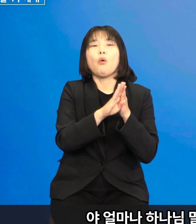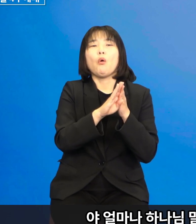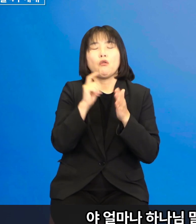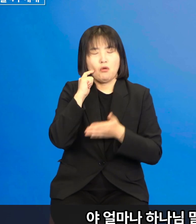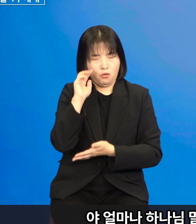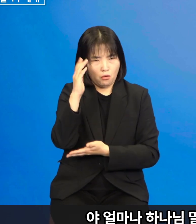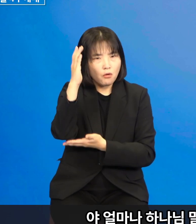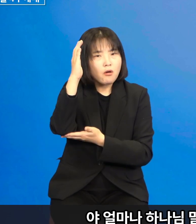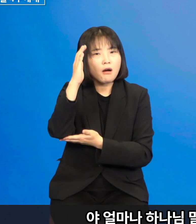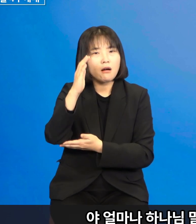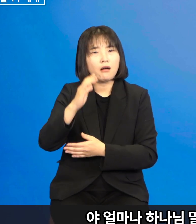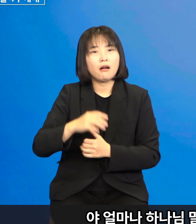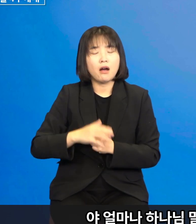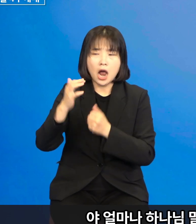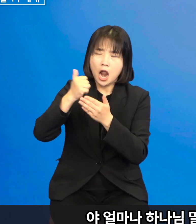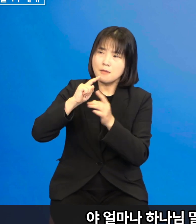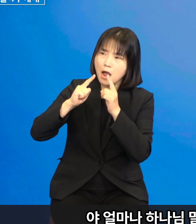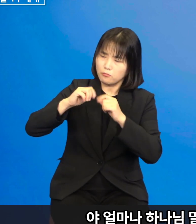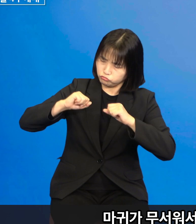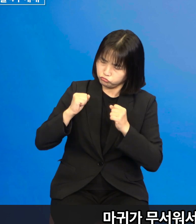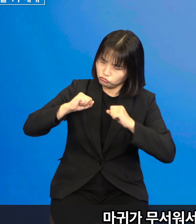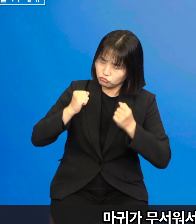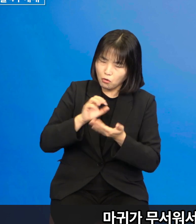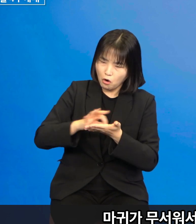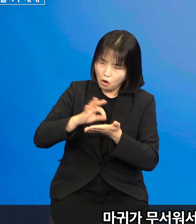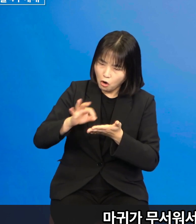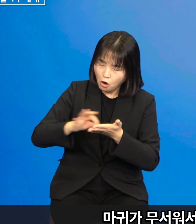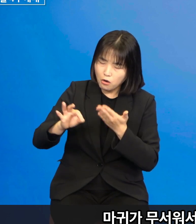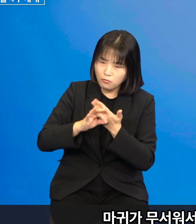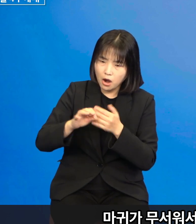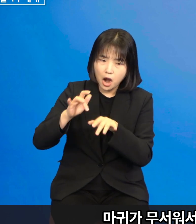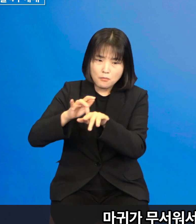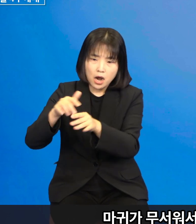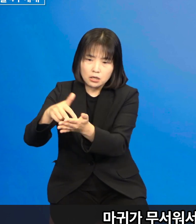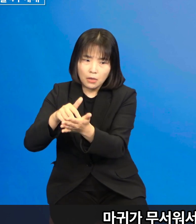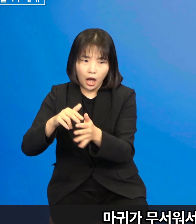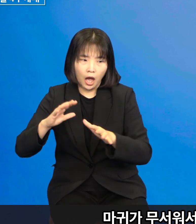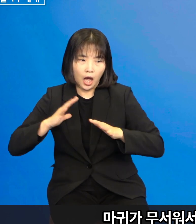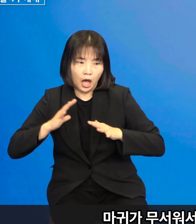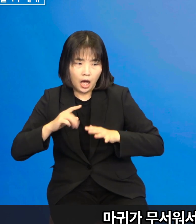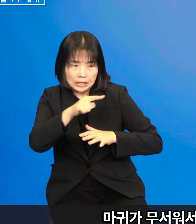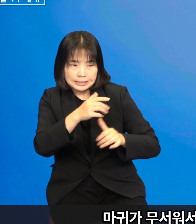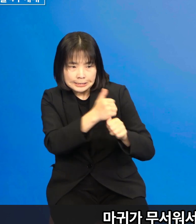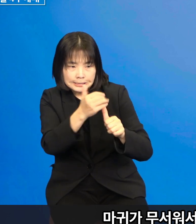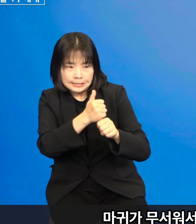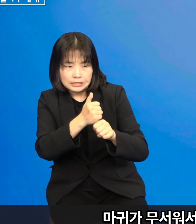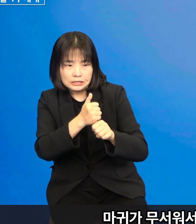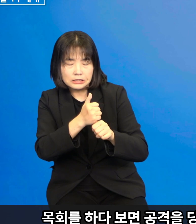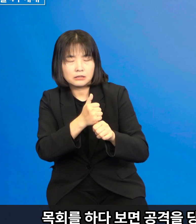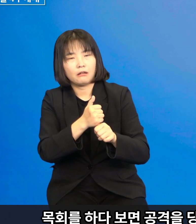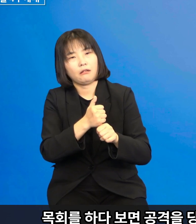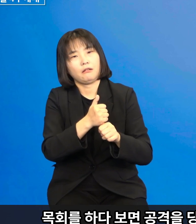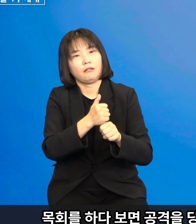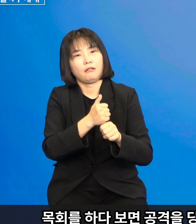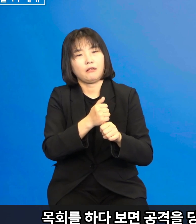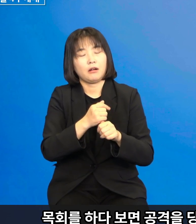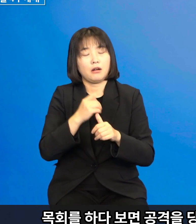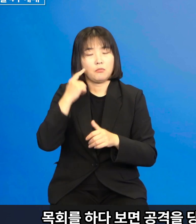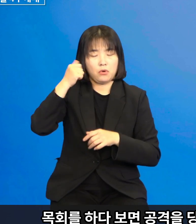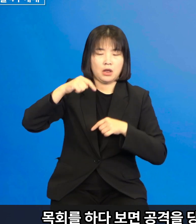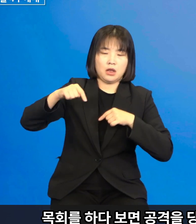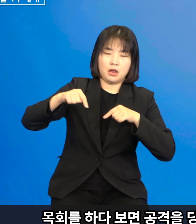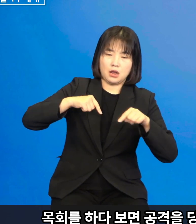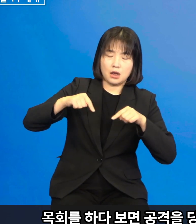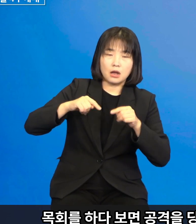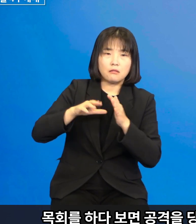야, 얼마나 하나님 말씀에 순종하여 쓰임받으면 마귀가 무서워서 저놈을 잡으라고 할까. 목회를 하다 보면 공격을 당할